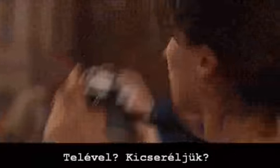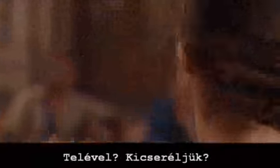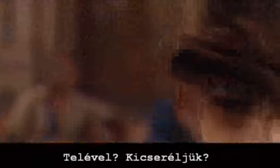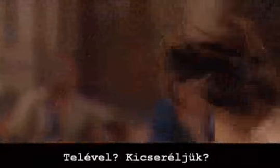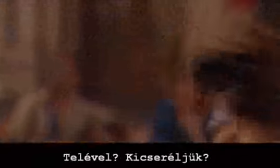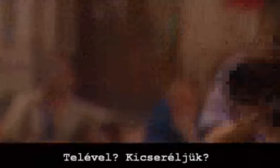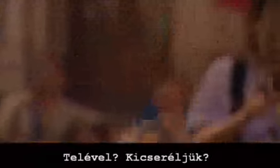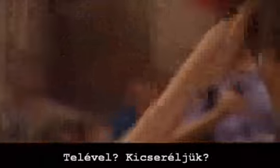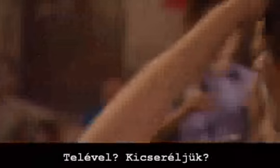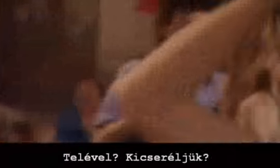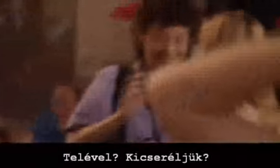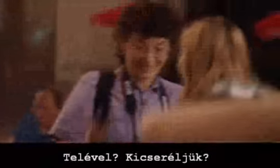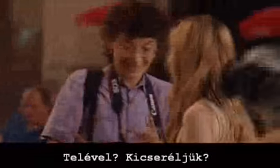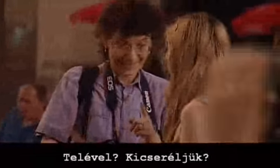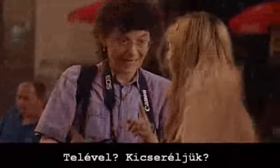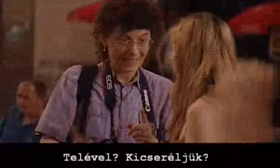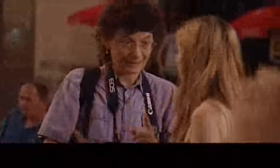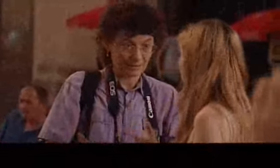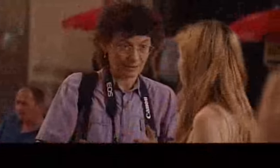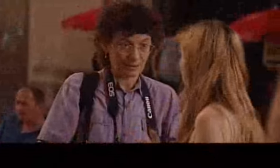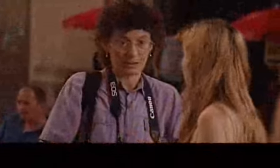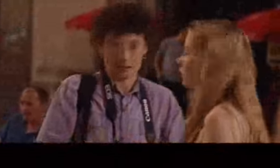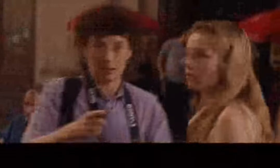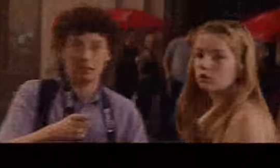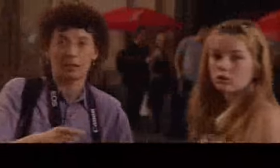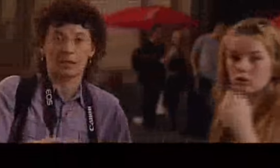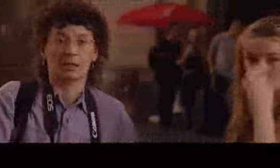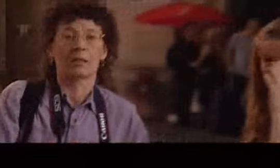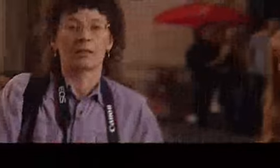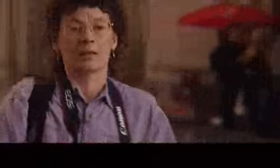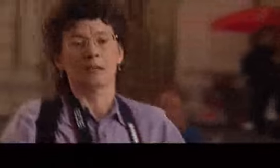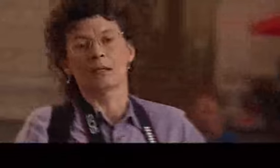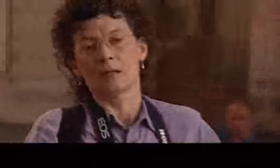Telével kicseréljük? Telét.